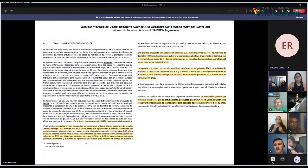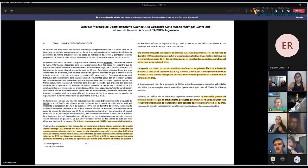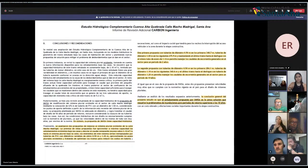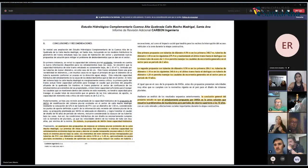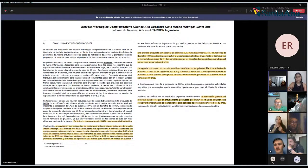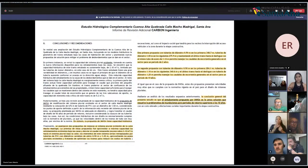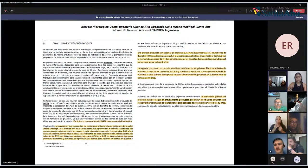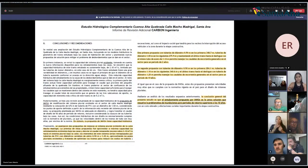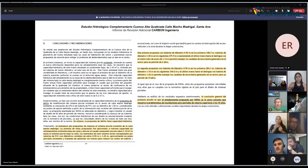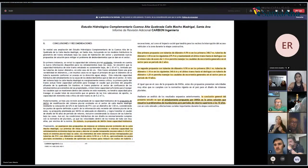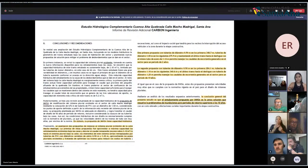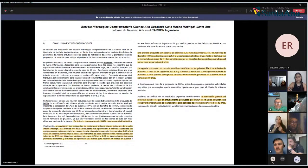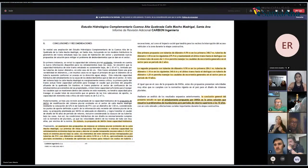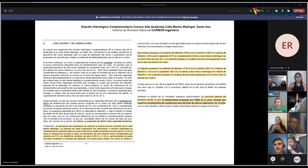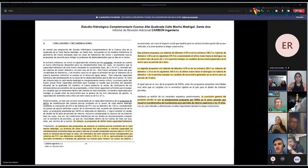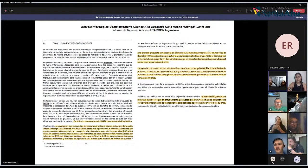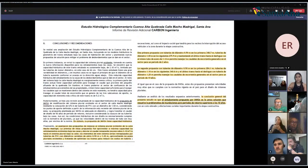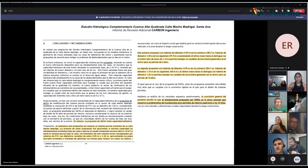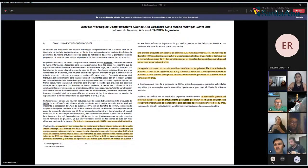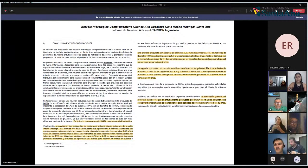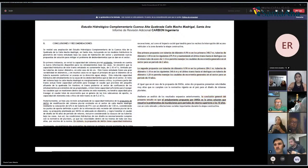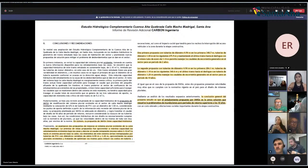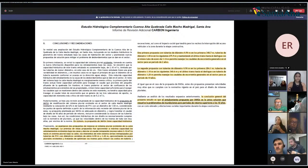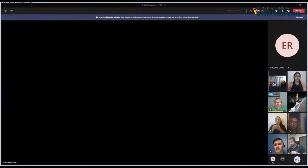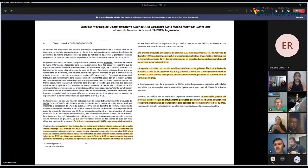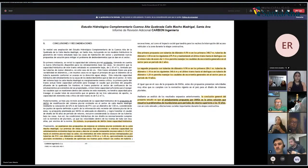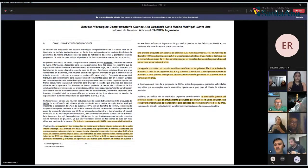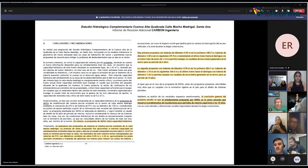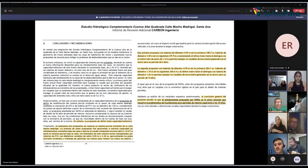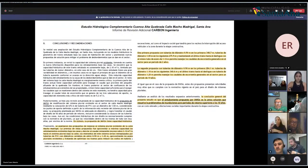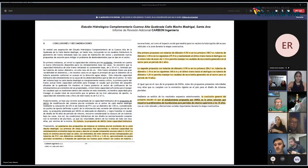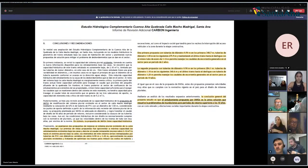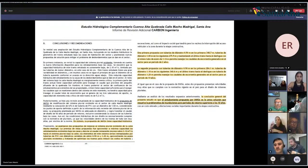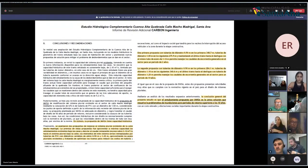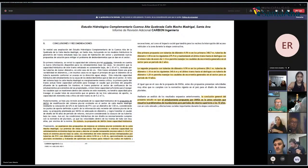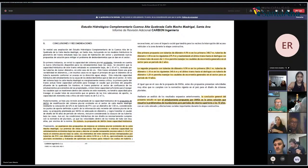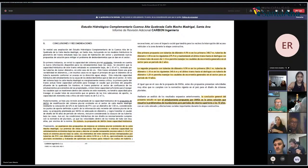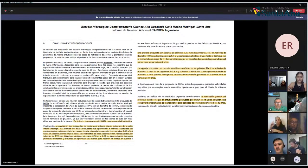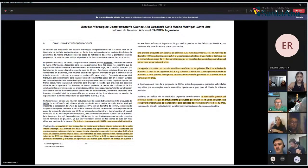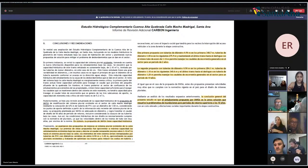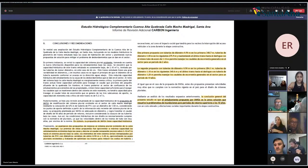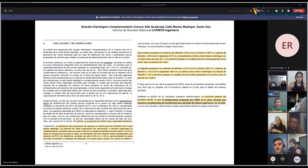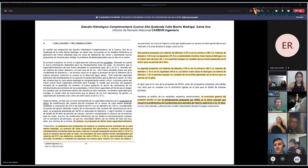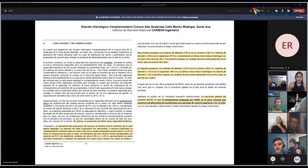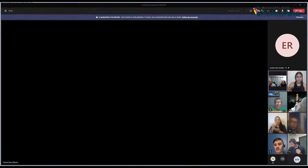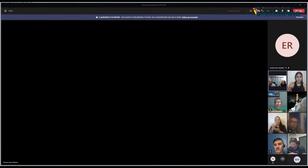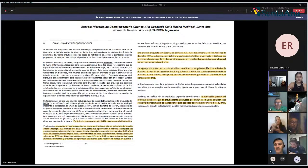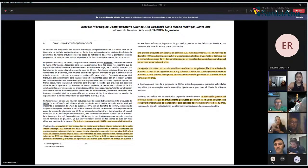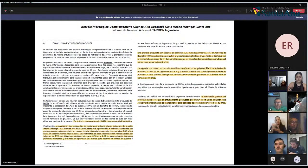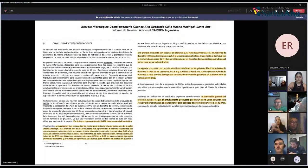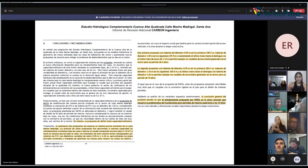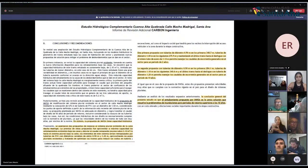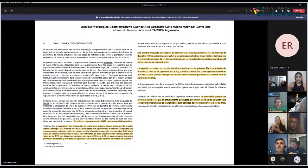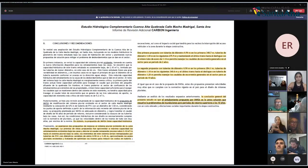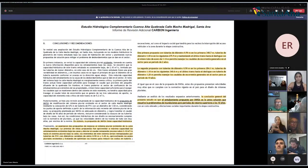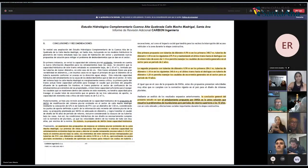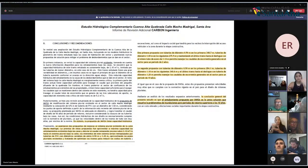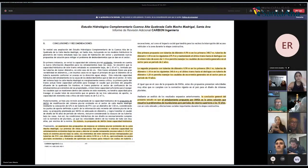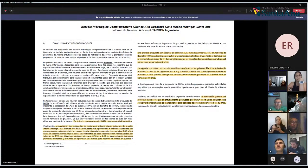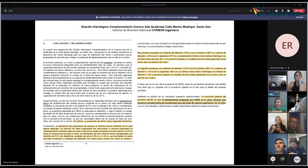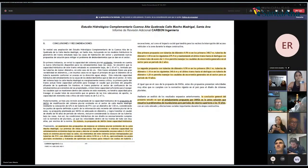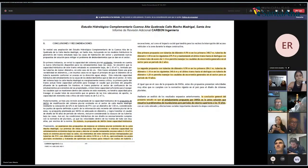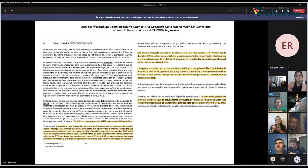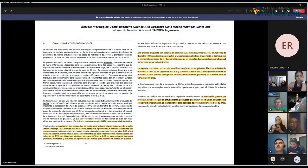la máxima capacidad los entubamientos existentes bajo las casas y de ver el caudal remanente exceso sobre dos puntos días de este